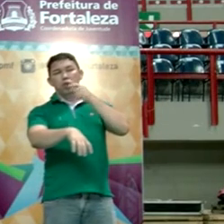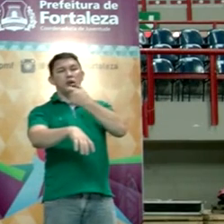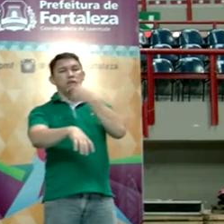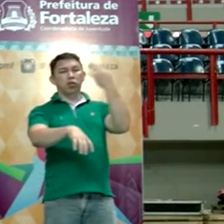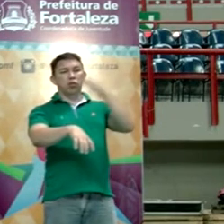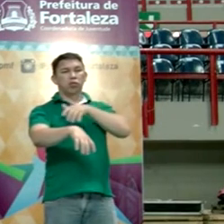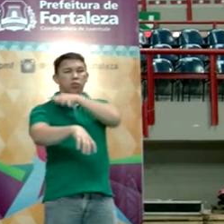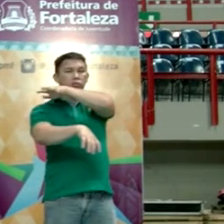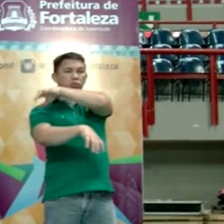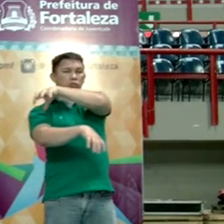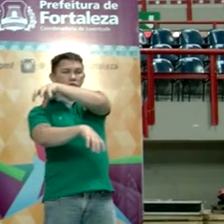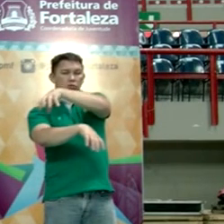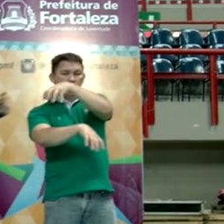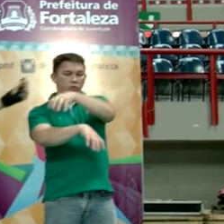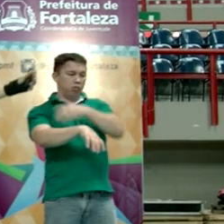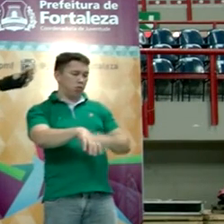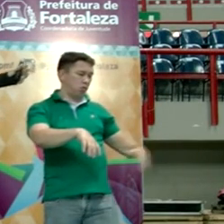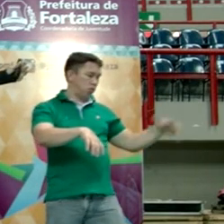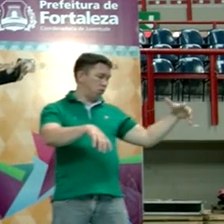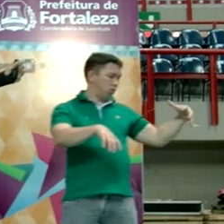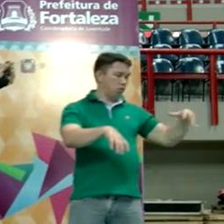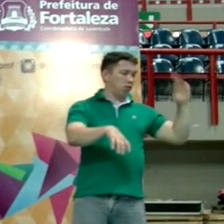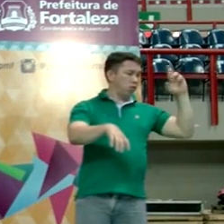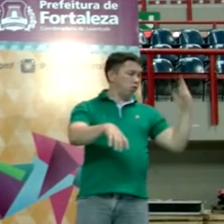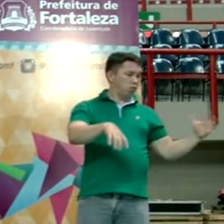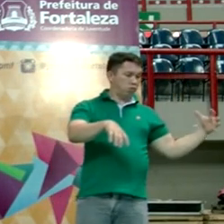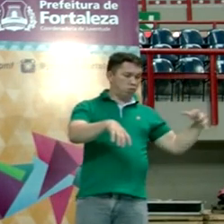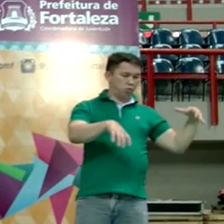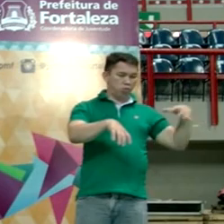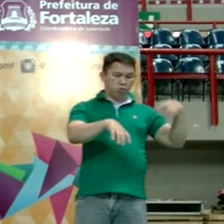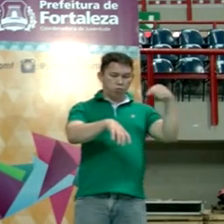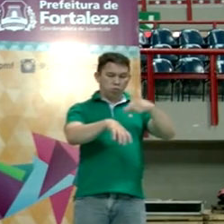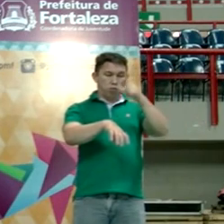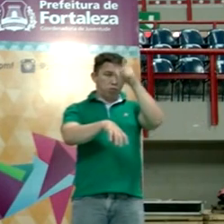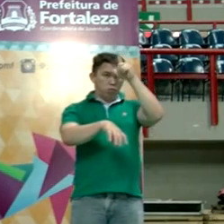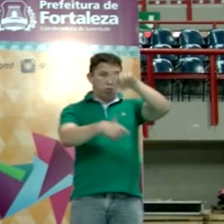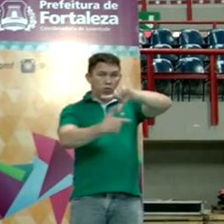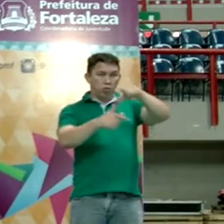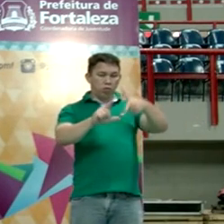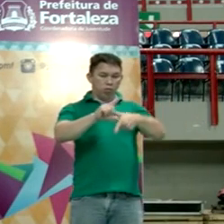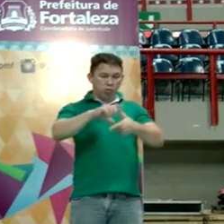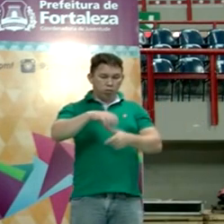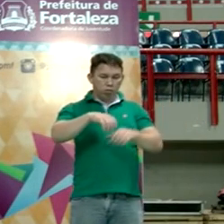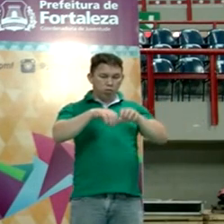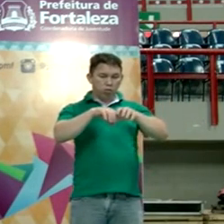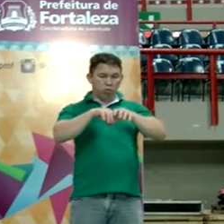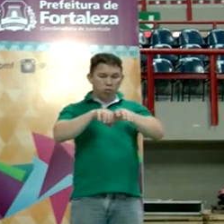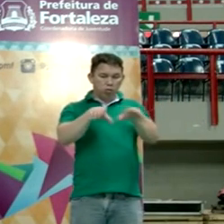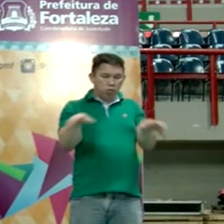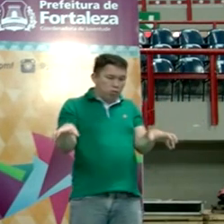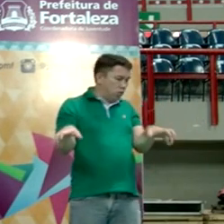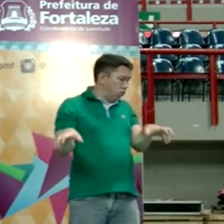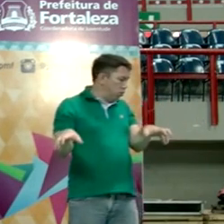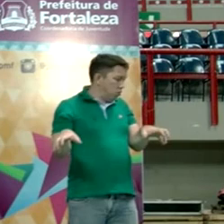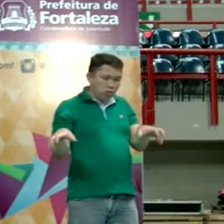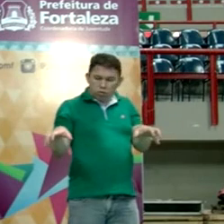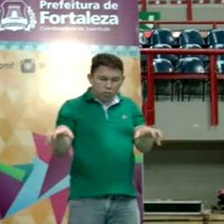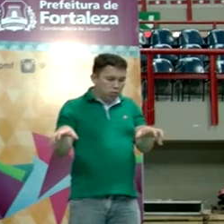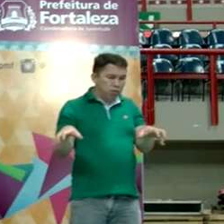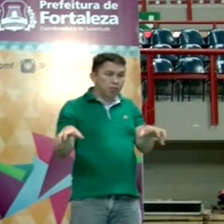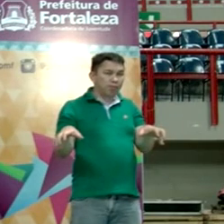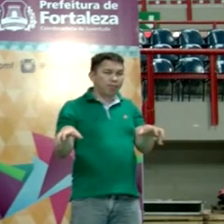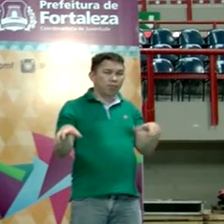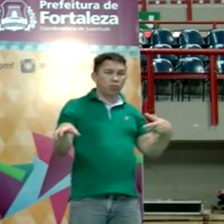ingleses e franceses atacando. Do lado de cá vinham os soviéticos atacando. Os nazistas tiveram que se dividir em duas frentes de batalha, e por